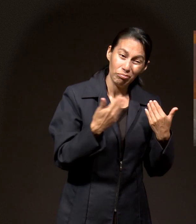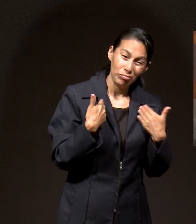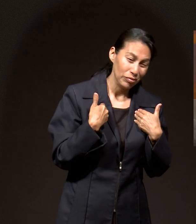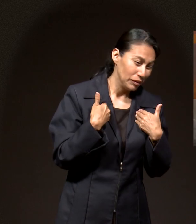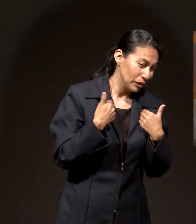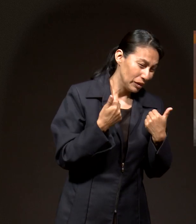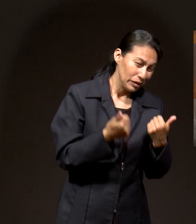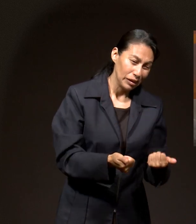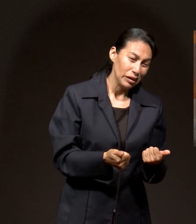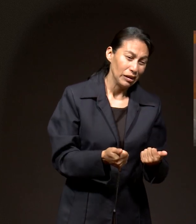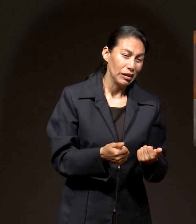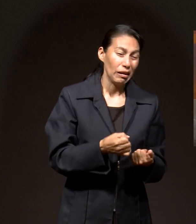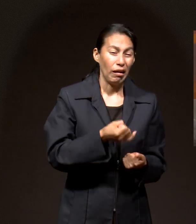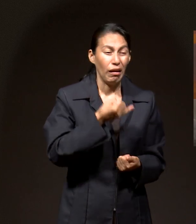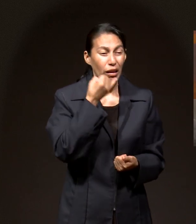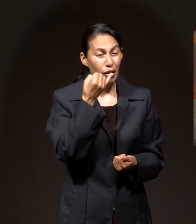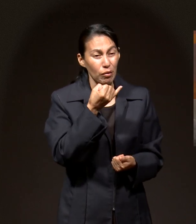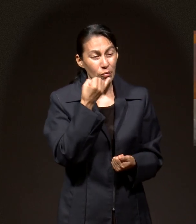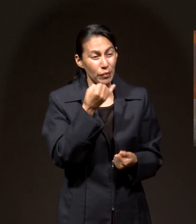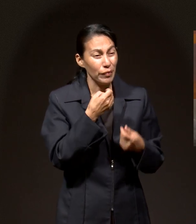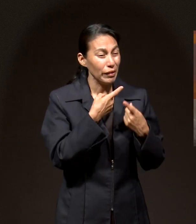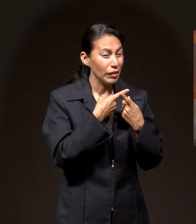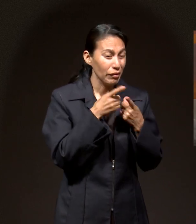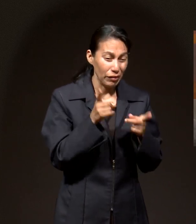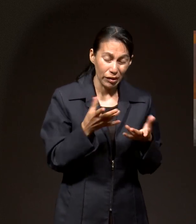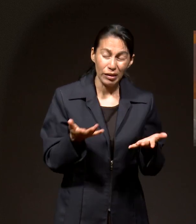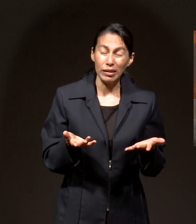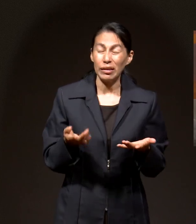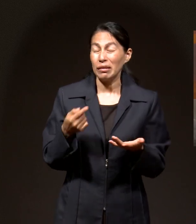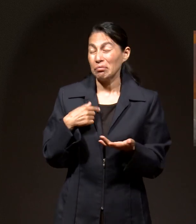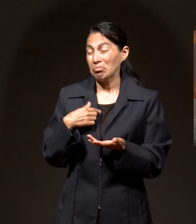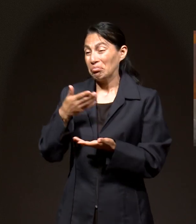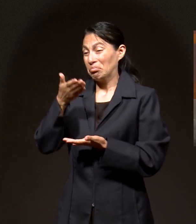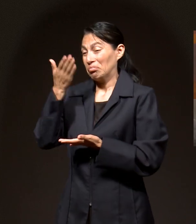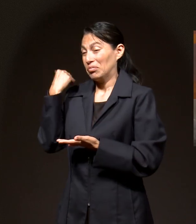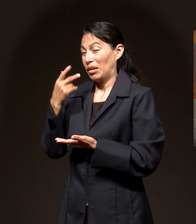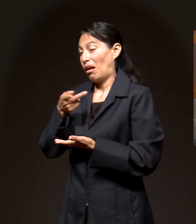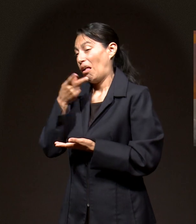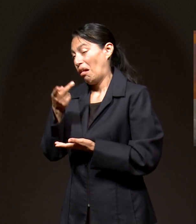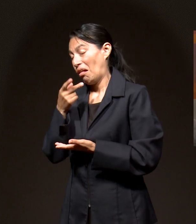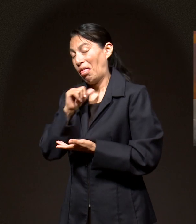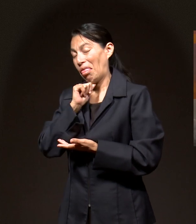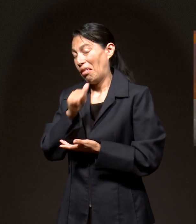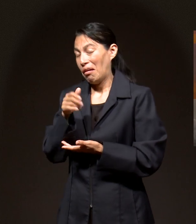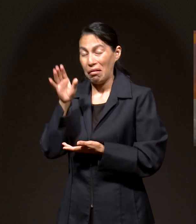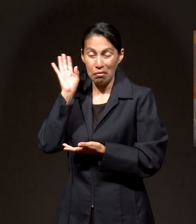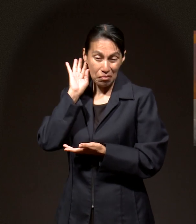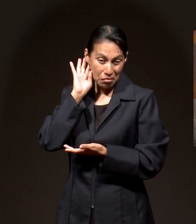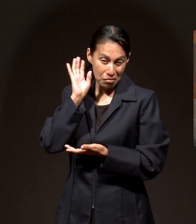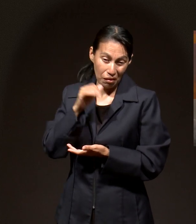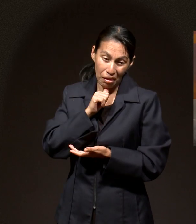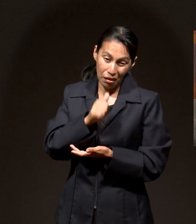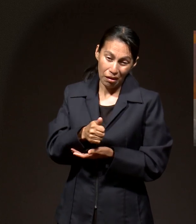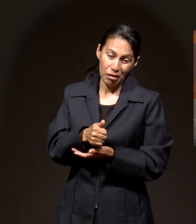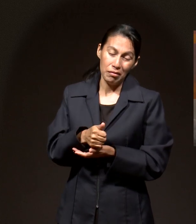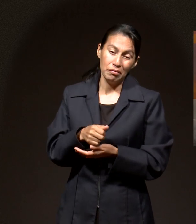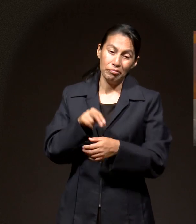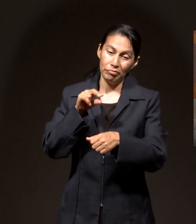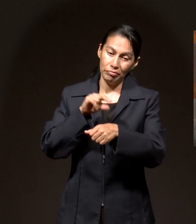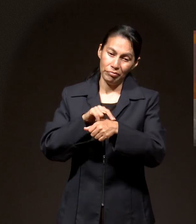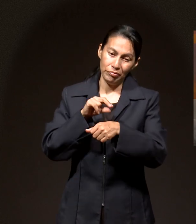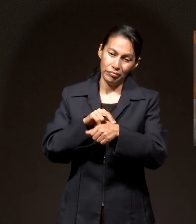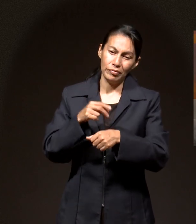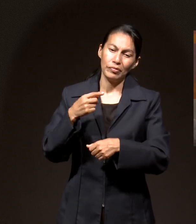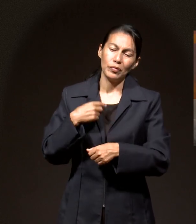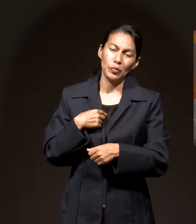no entiendes nada, donde todos hablan un idioma que tú nunca habías escuchado, la